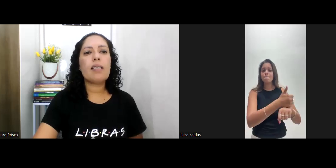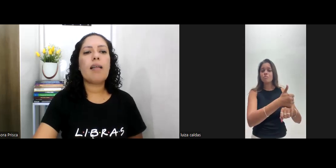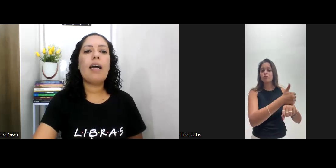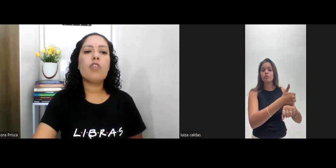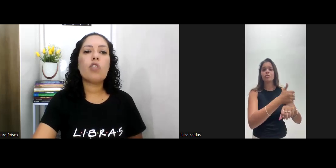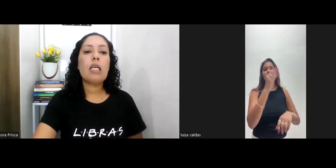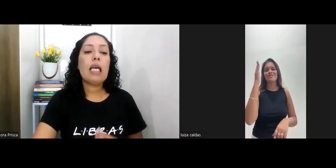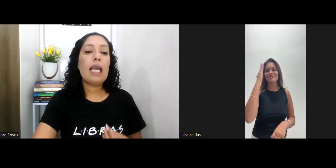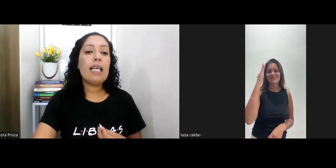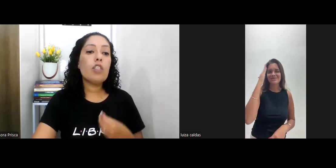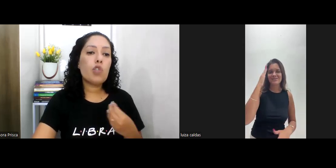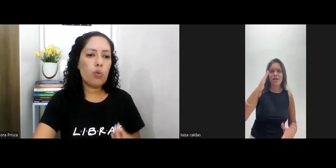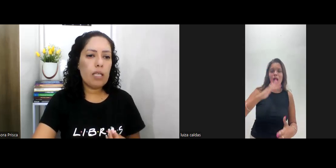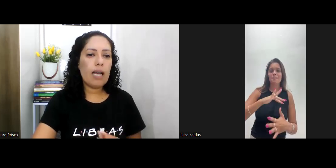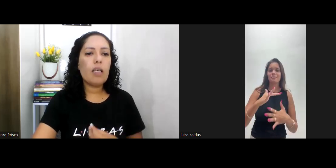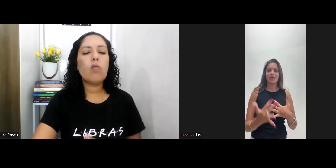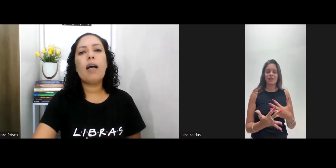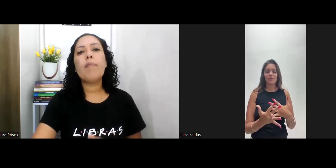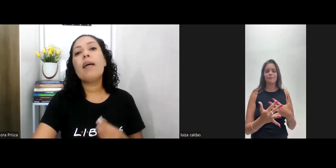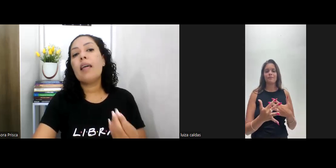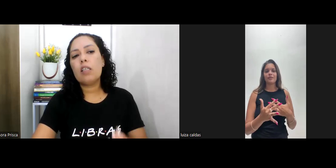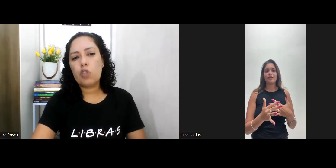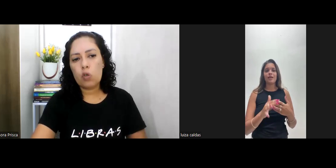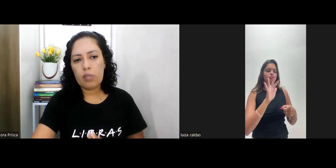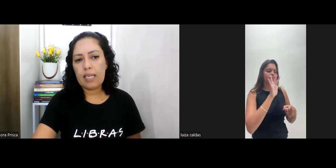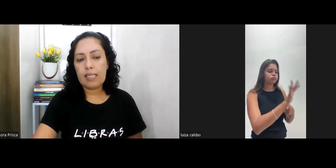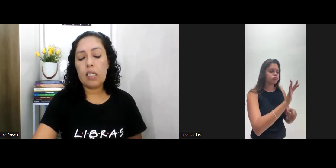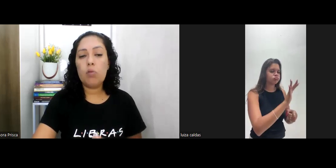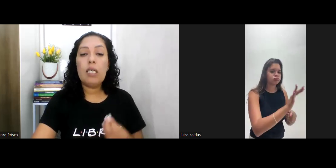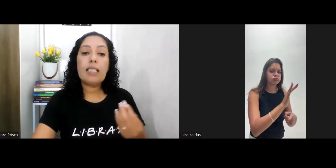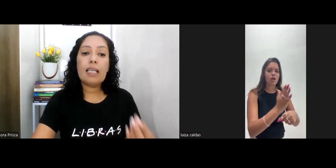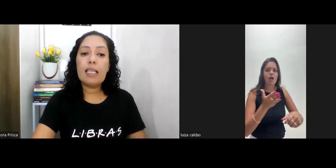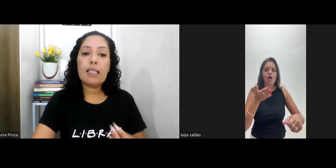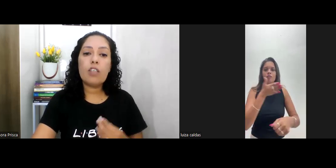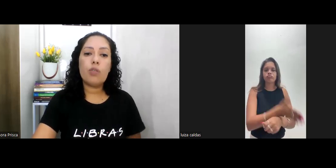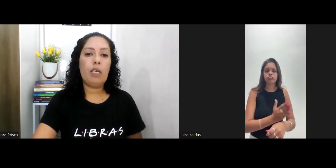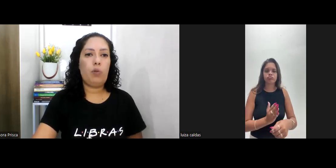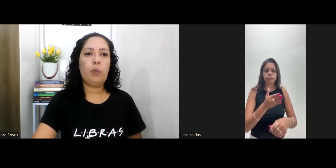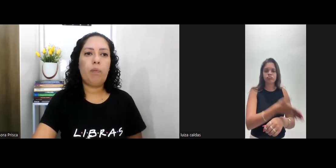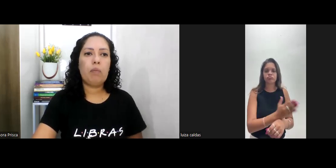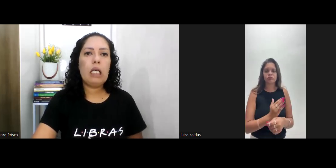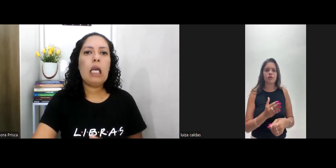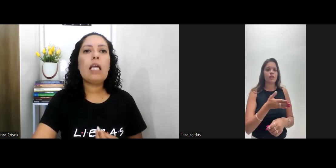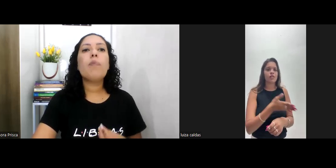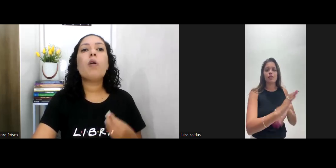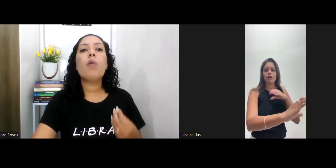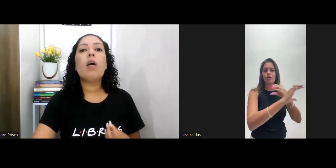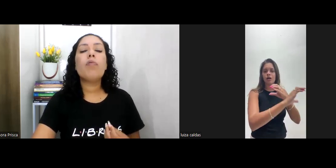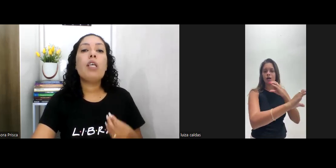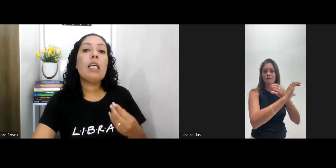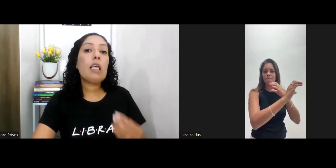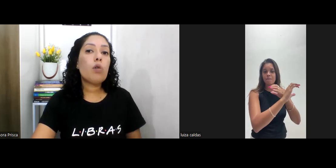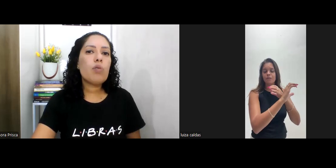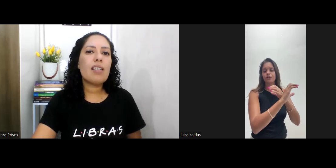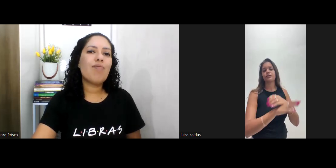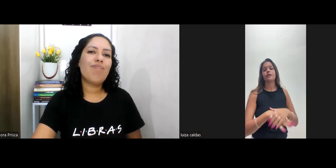língua de sinais, ele ajuda a derrubar barreiras de comunicação naquele atendimento. Ele